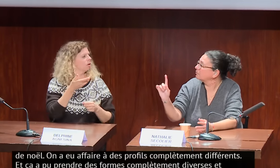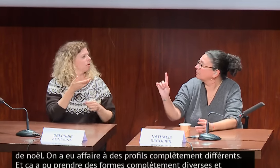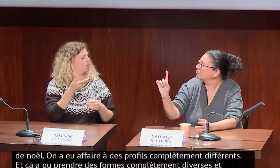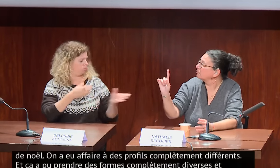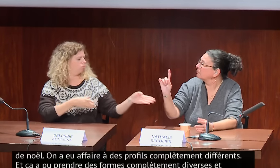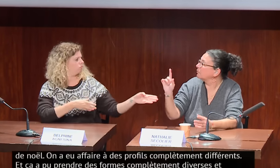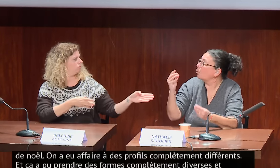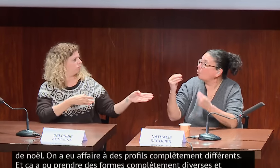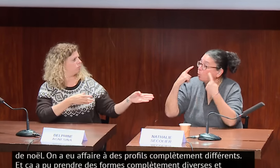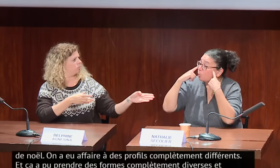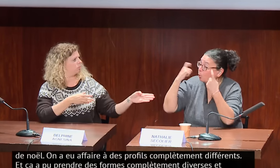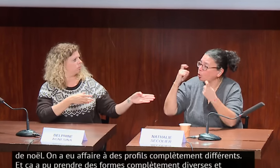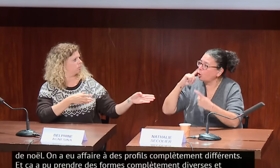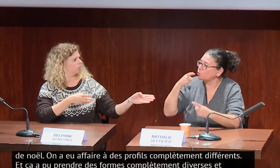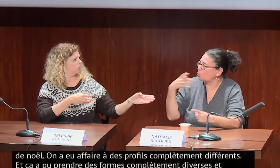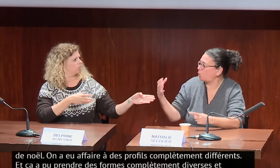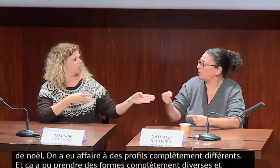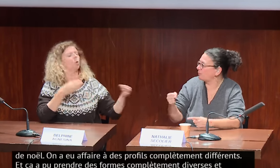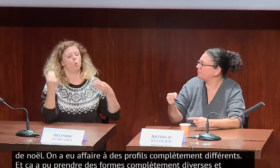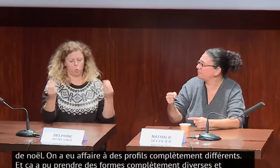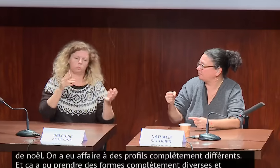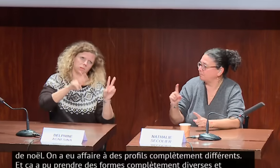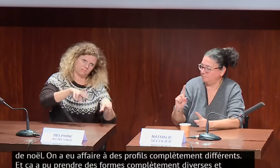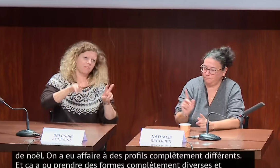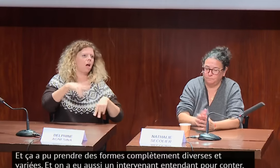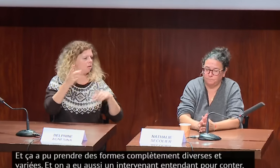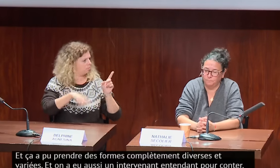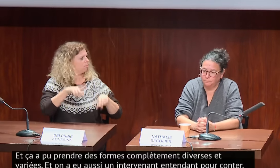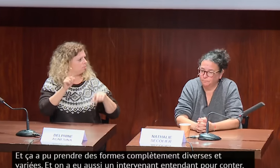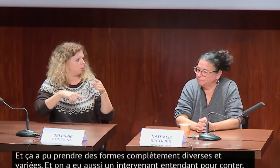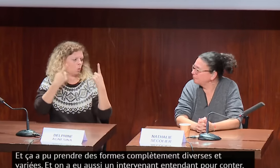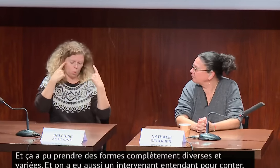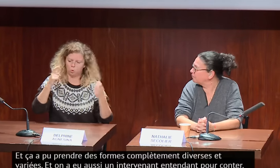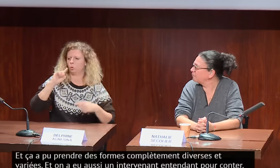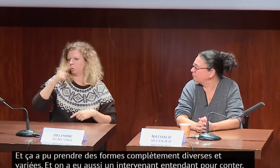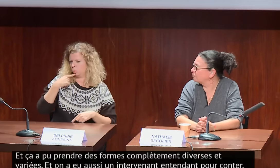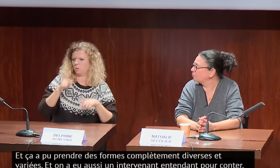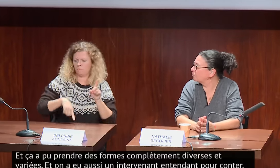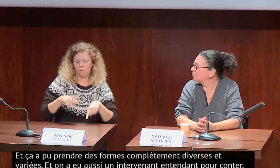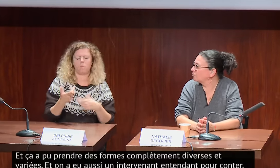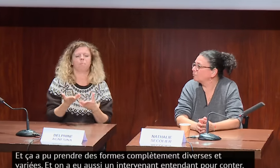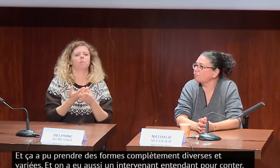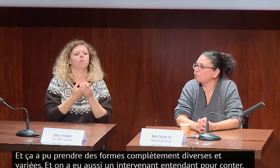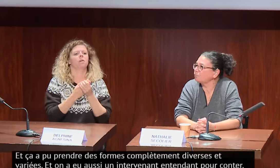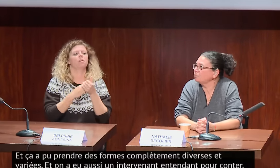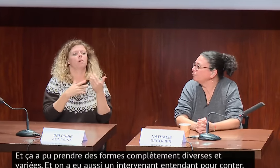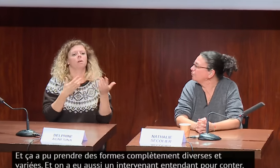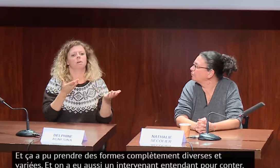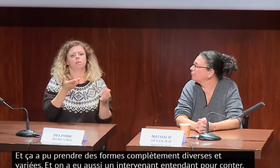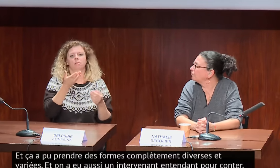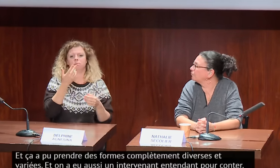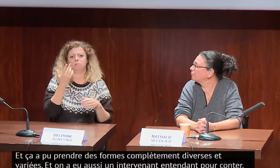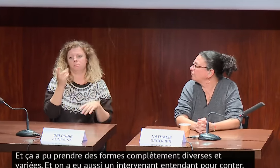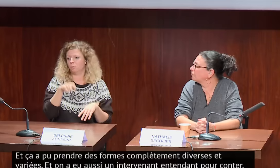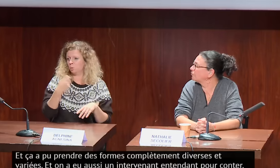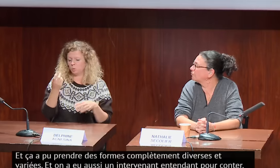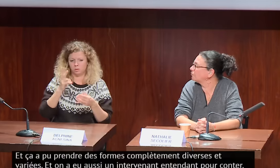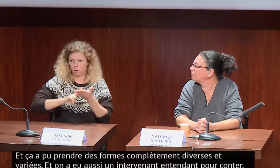qui pour compter, mais traduit par un interprète. Il y a eu un compte. Ah oui, on a eu des compteurs sourds aussi, pas seulement des interprètes.